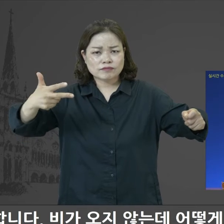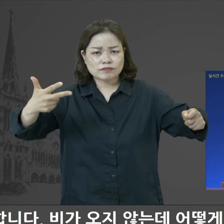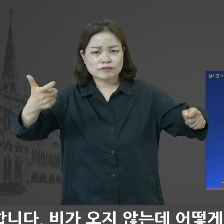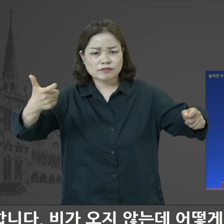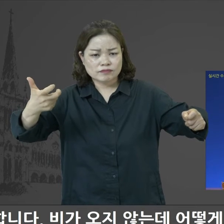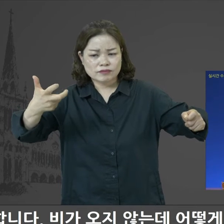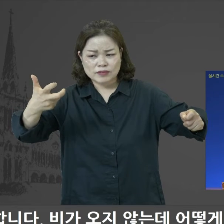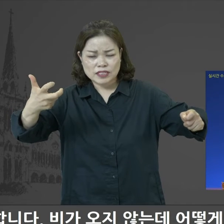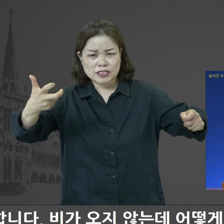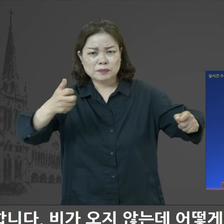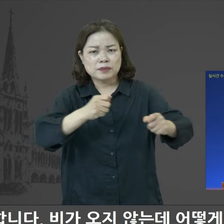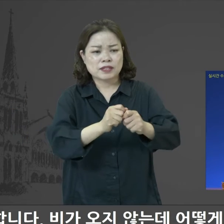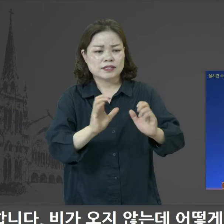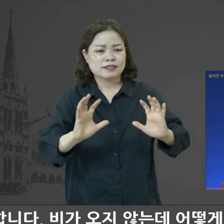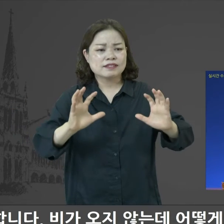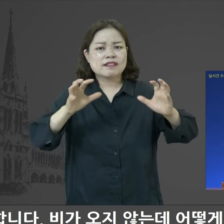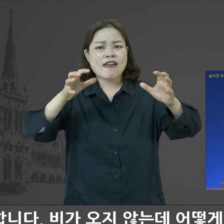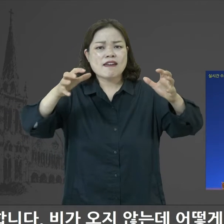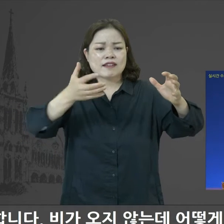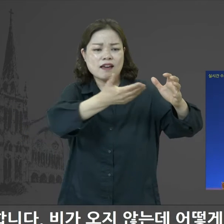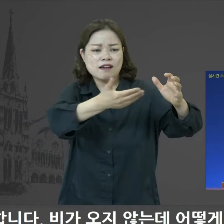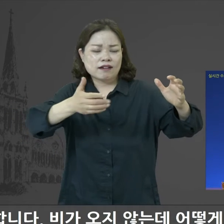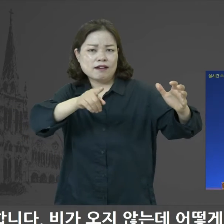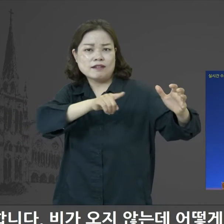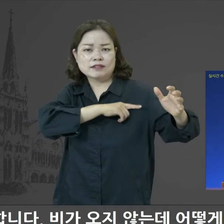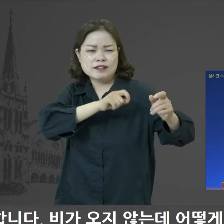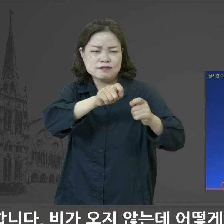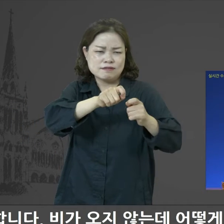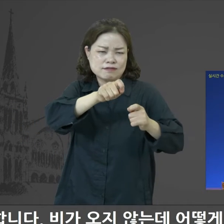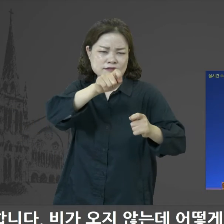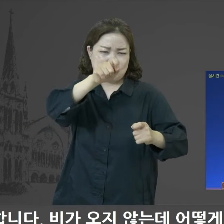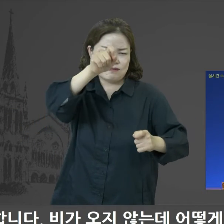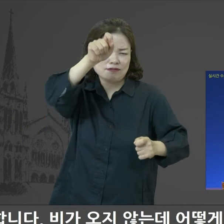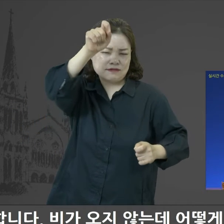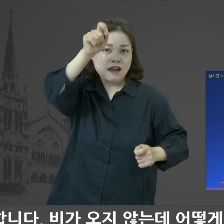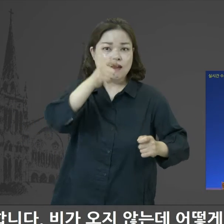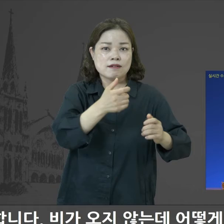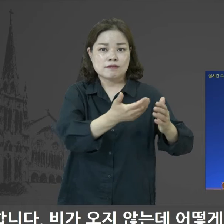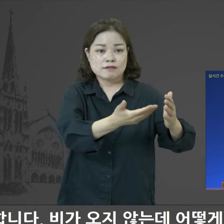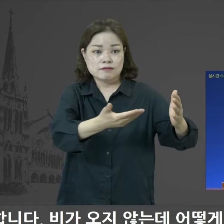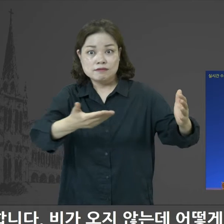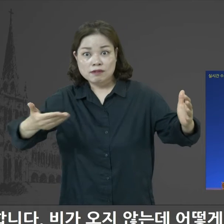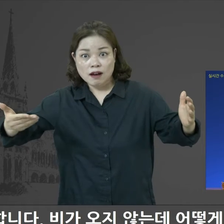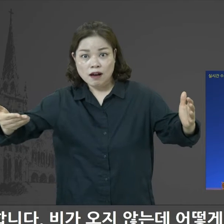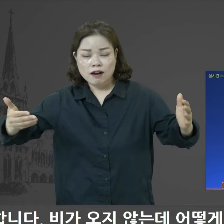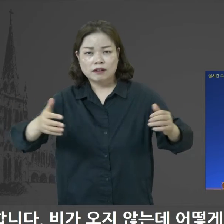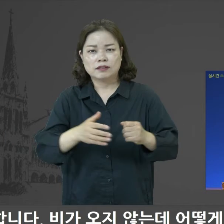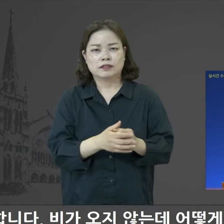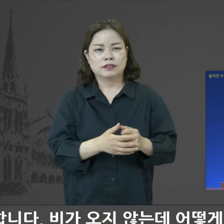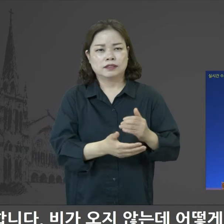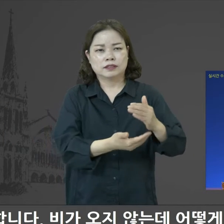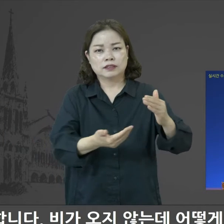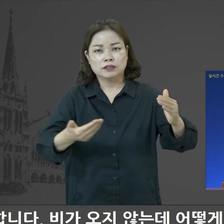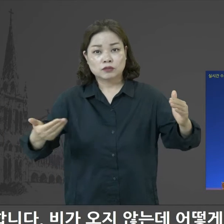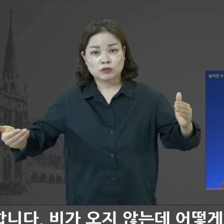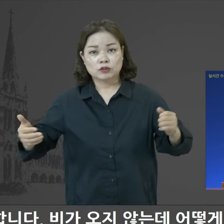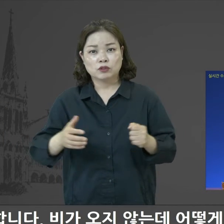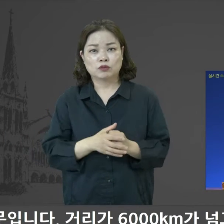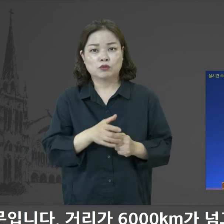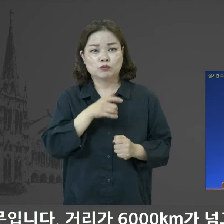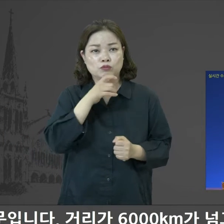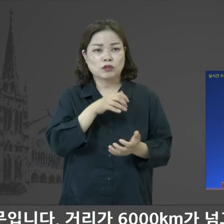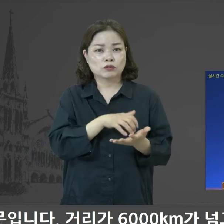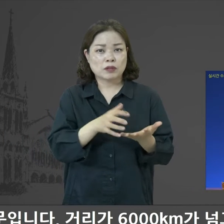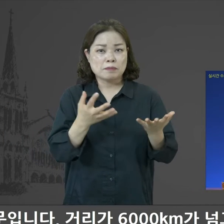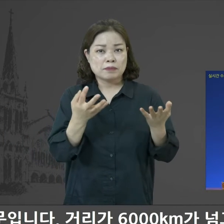6,670km로 현재 존재하는 세계 모든 강들 중에서 가장 긴 강입니다. 가장 길다고 해서 물론 물의